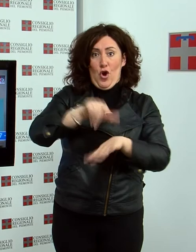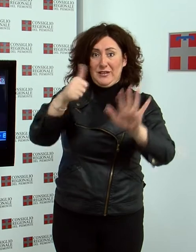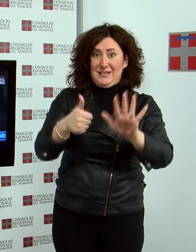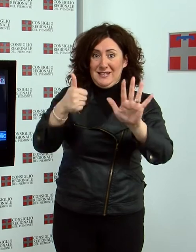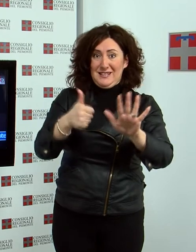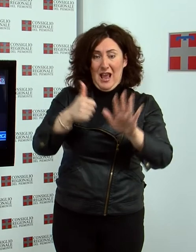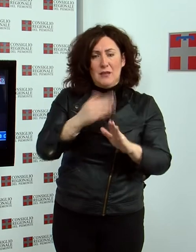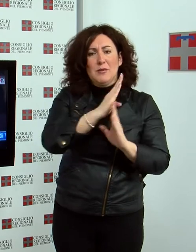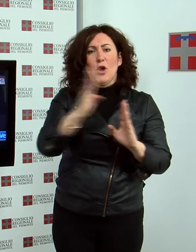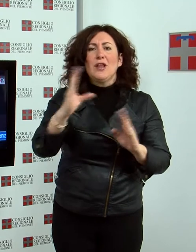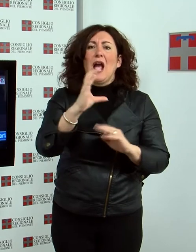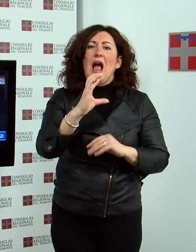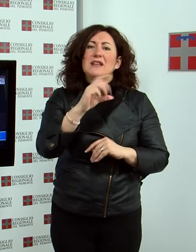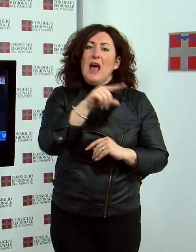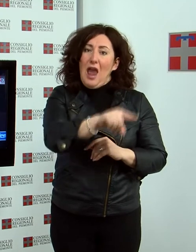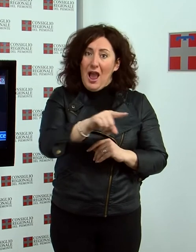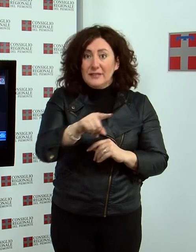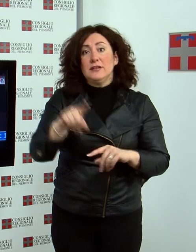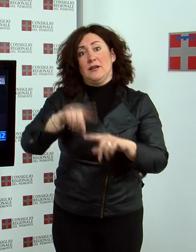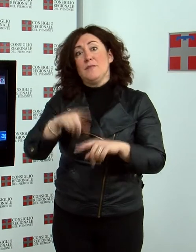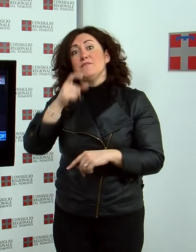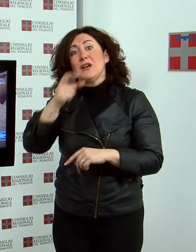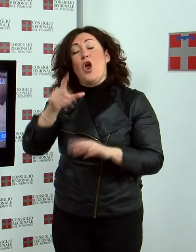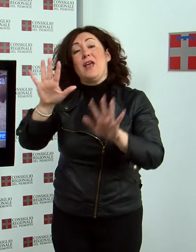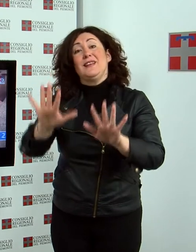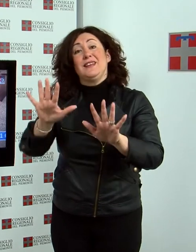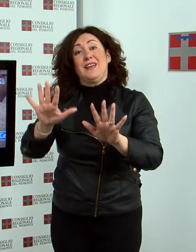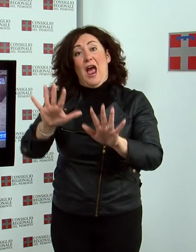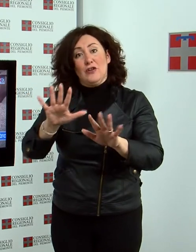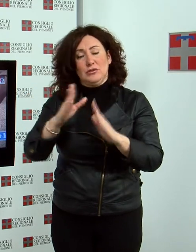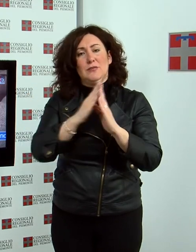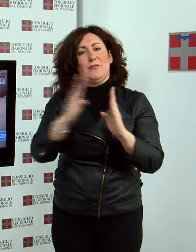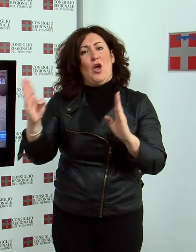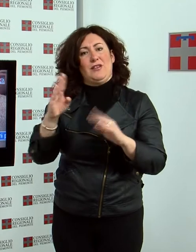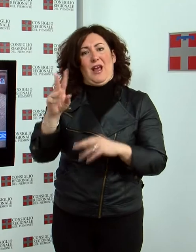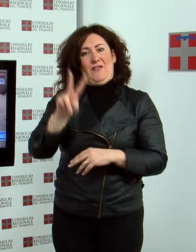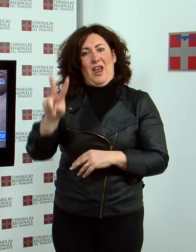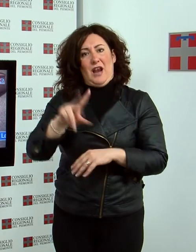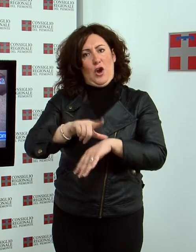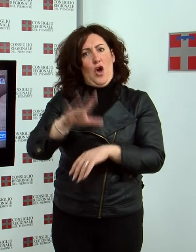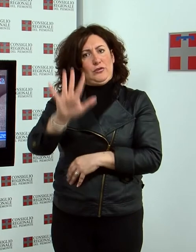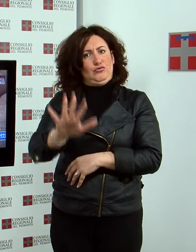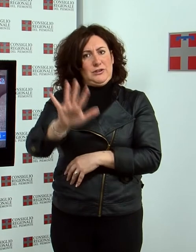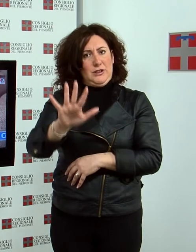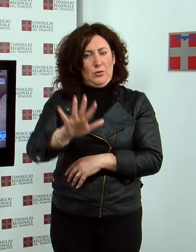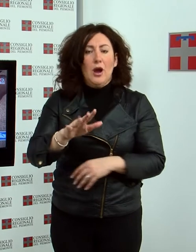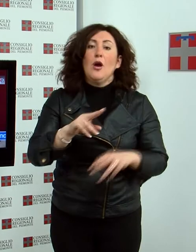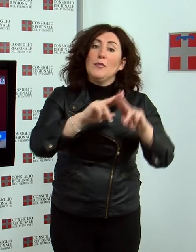e mercoledì 10 nella biblioteca di venaria alle 17 per la provincia di vercelli a cigliano e il 12 aprile alle ore